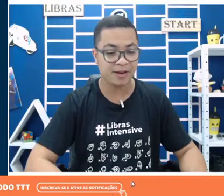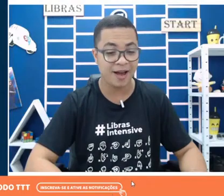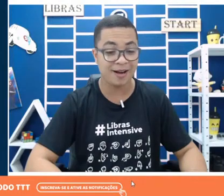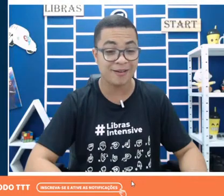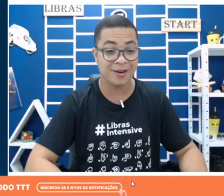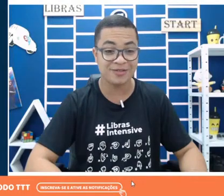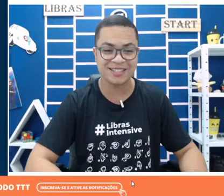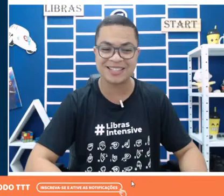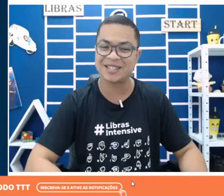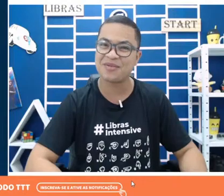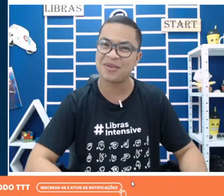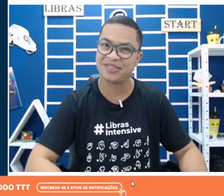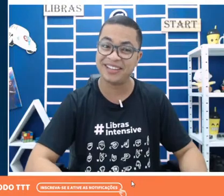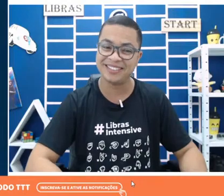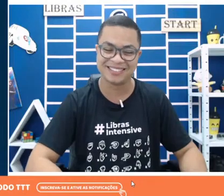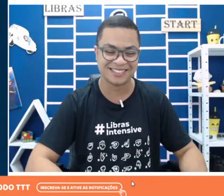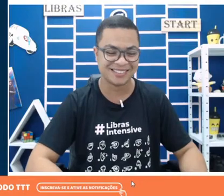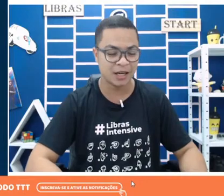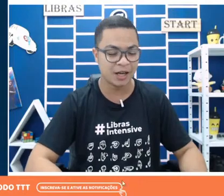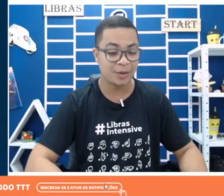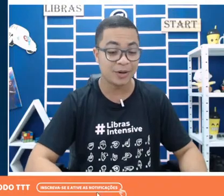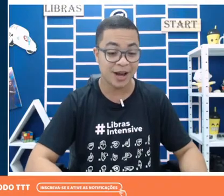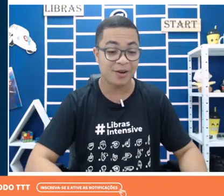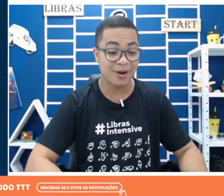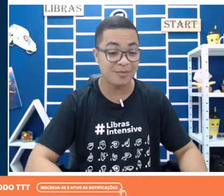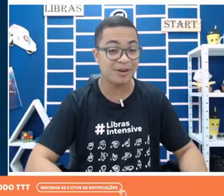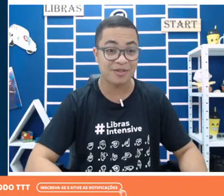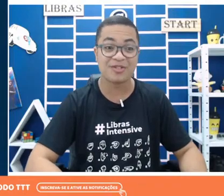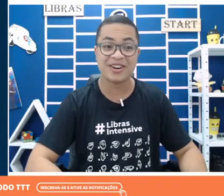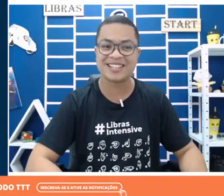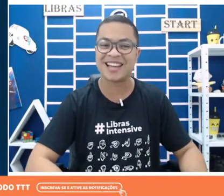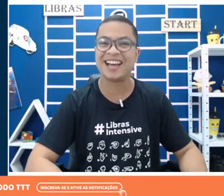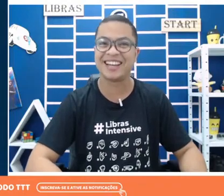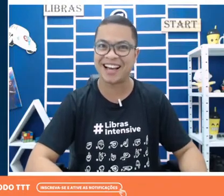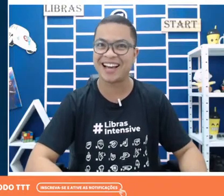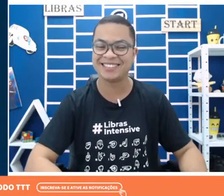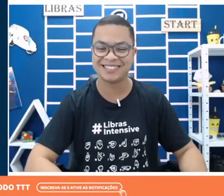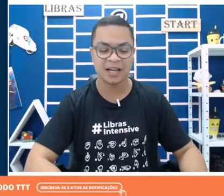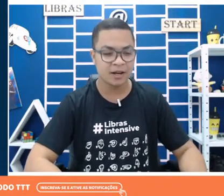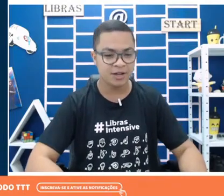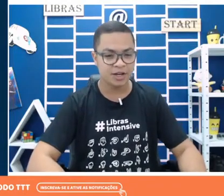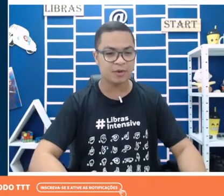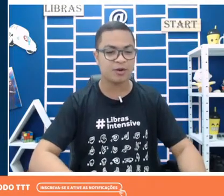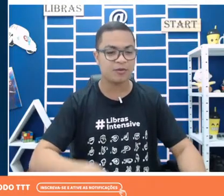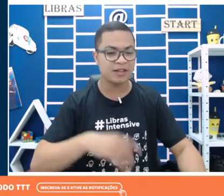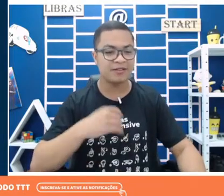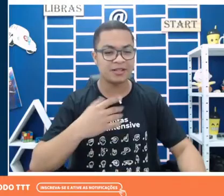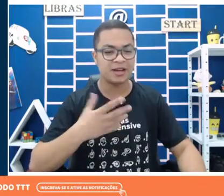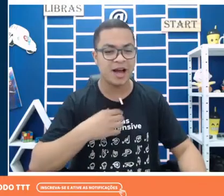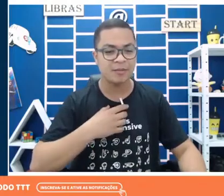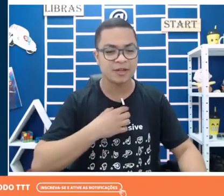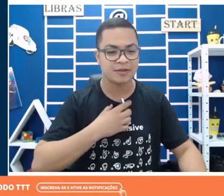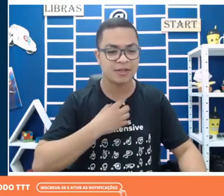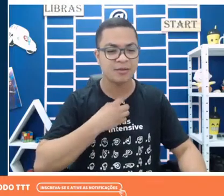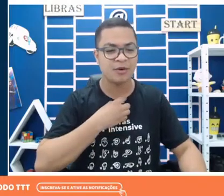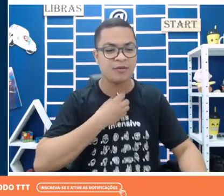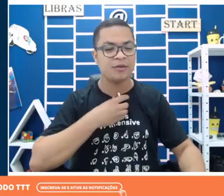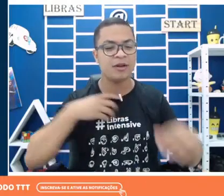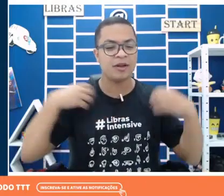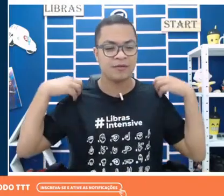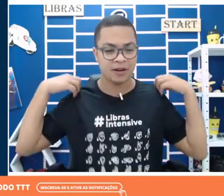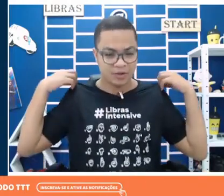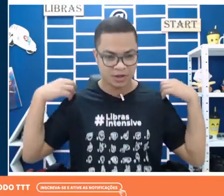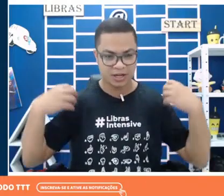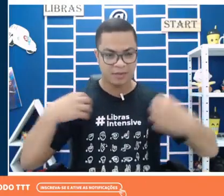Ligado, peraí. Agora vocês estão me ouvindo? Porque agora o microfone está ligado. Gente, o microfone estava desligado, por isso que vocês não me